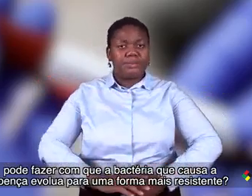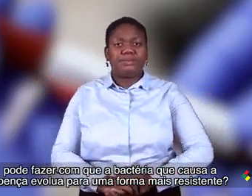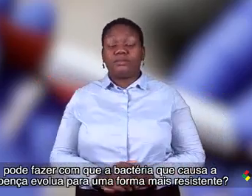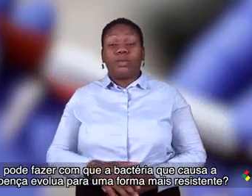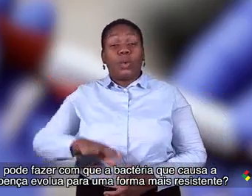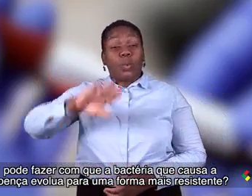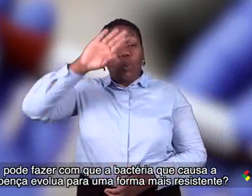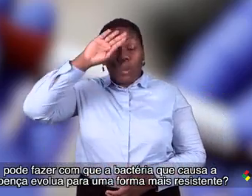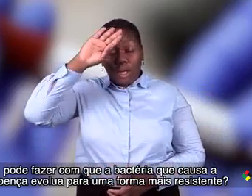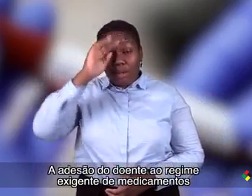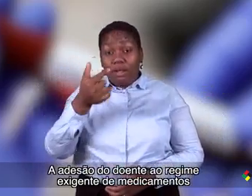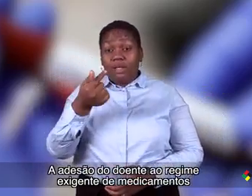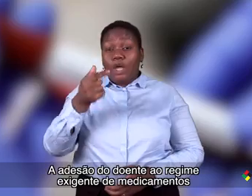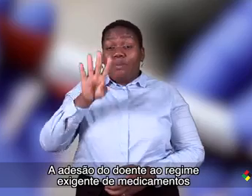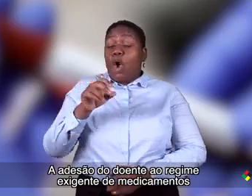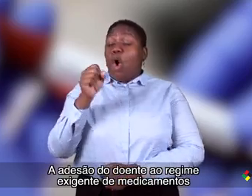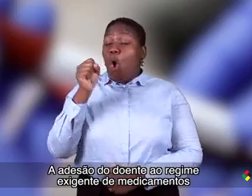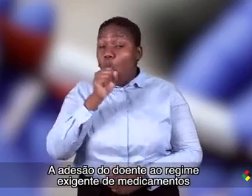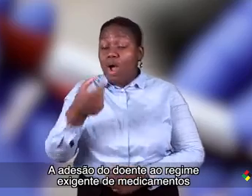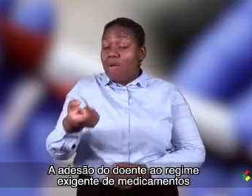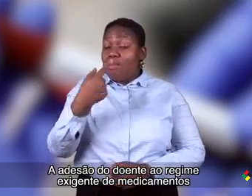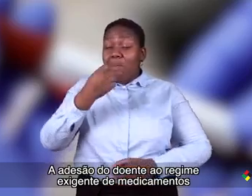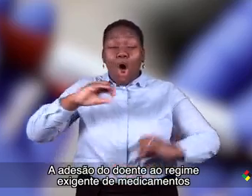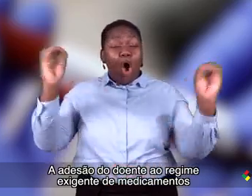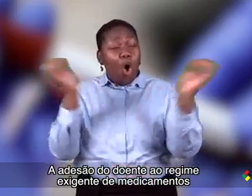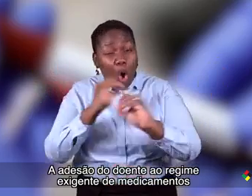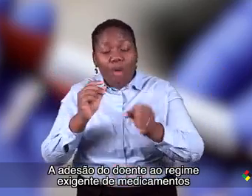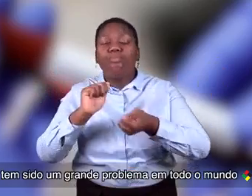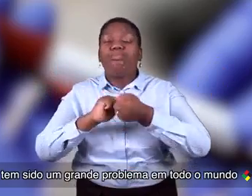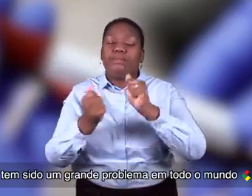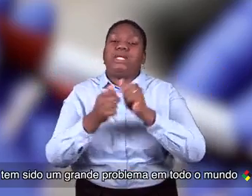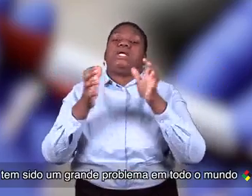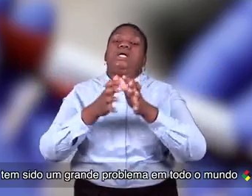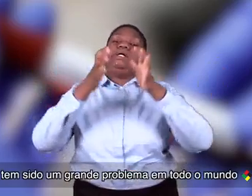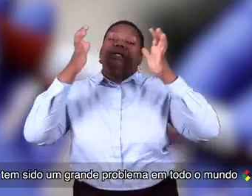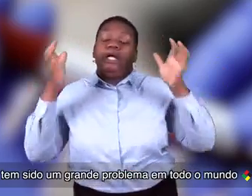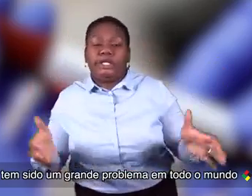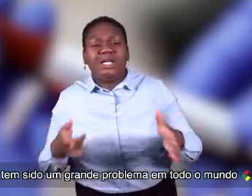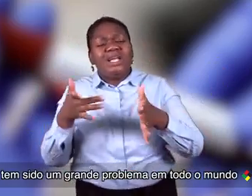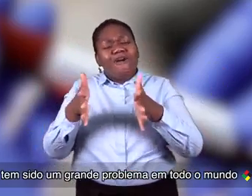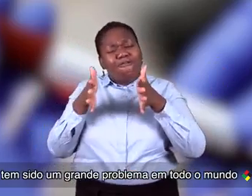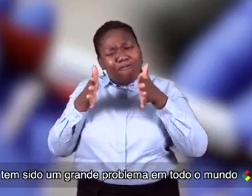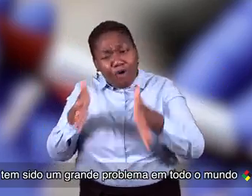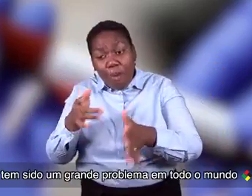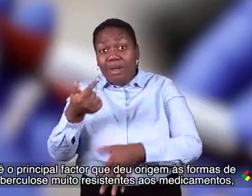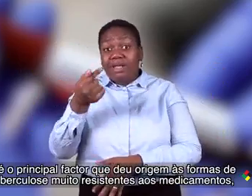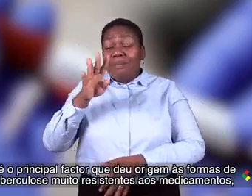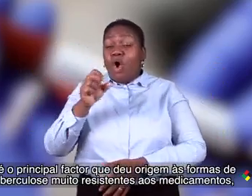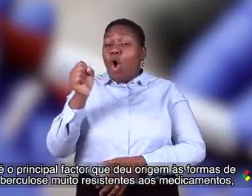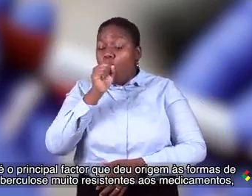mais resistente? A adesão do doente ao regime exigente de medicamentos tem sido um grande problema em todo o mundo e o principal